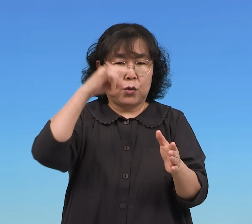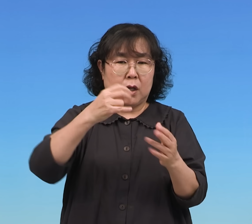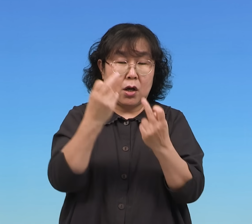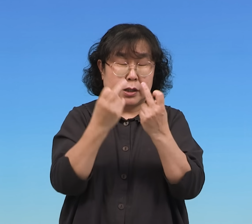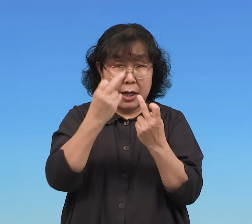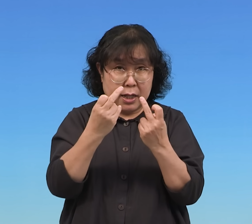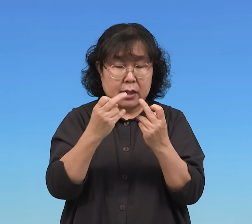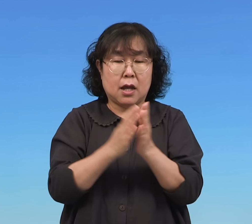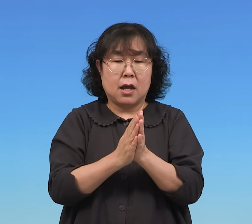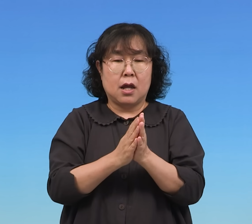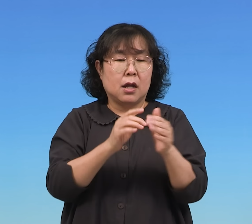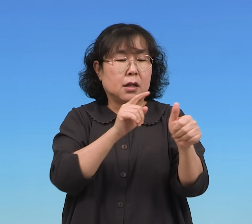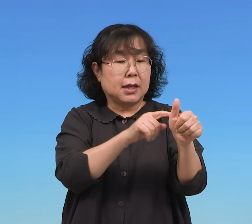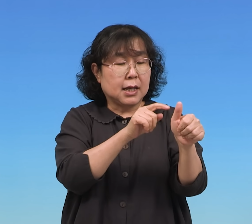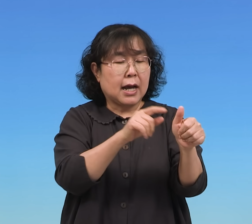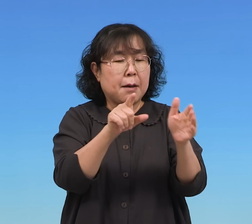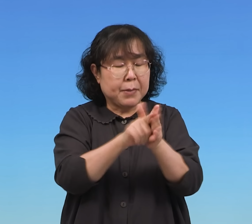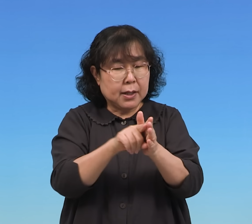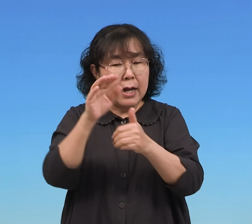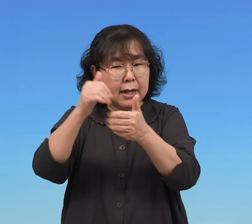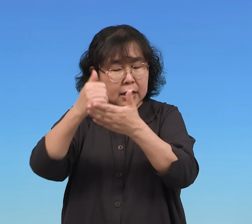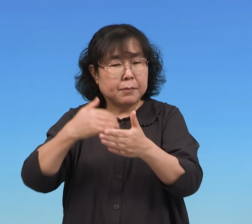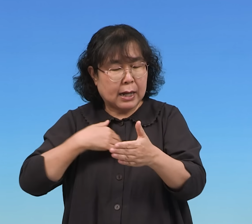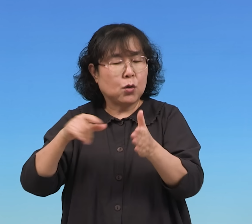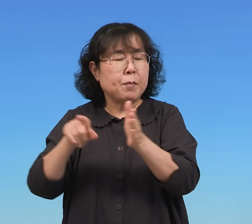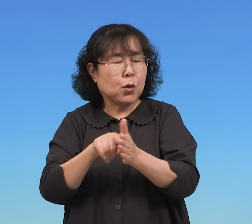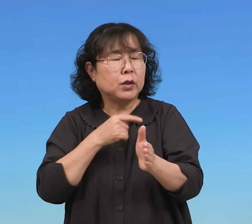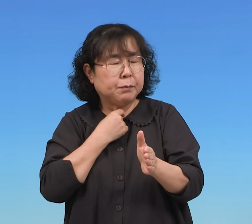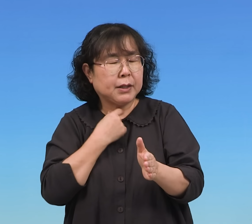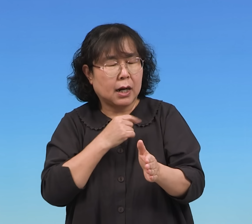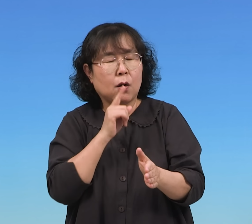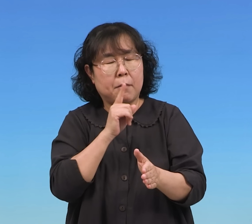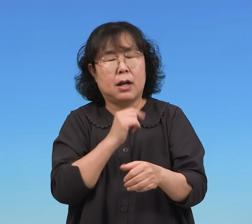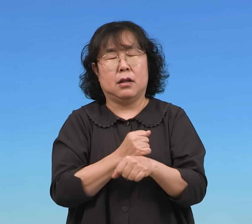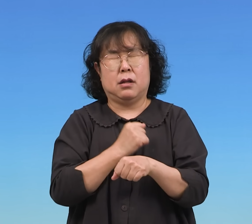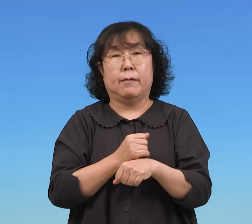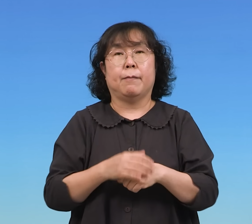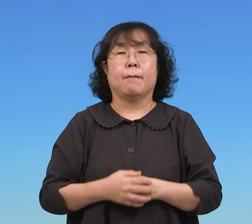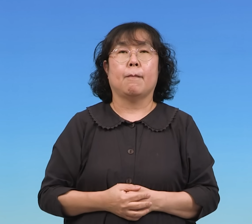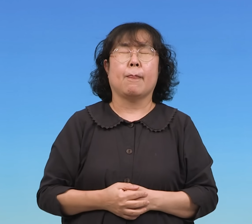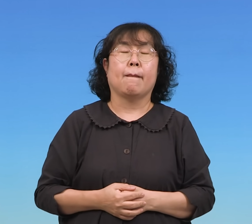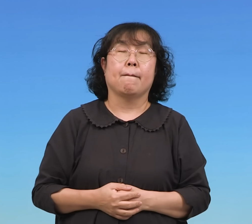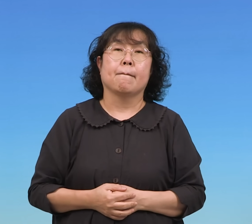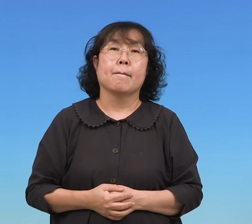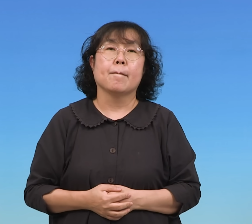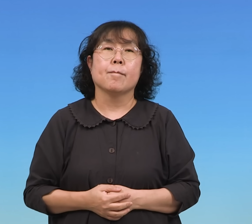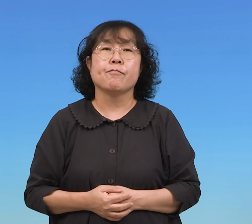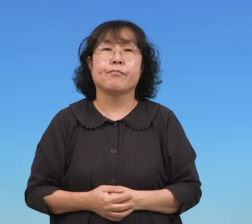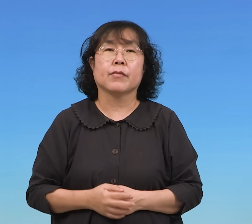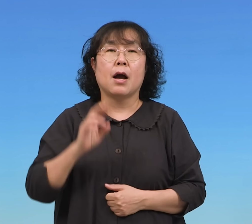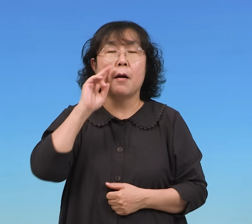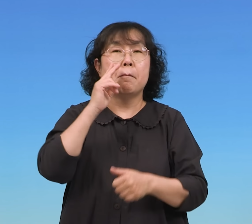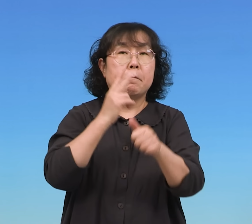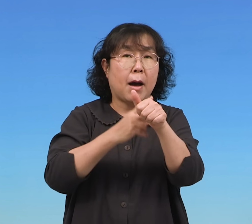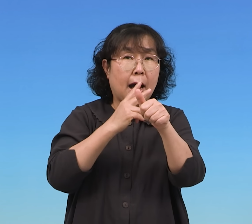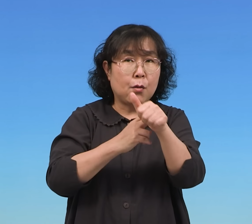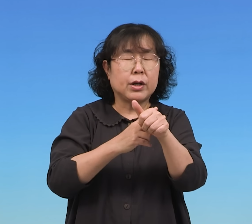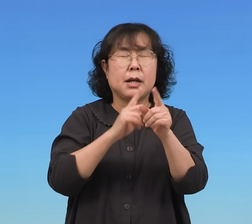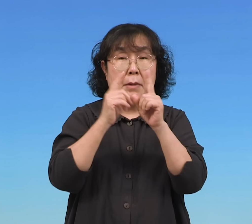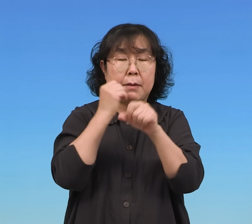여러분, 우리 예수 믿는다는 의미는요, 로마서 7장에 사도 바울이 이런 탄식을 합니다. 3번역으로.